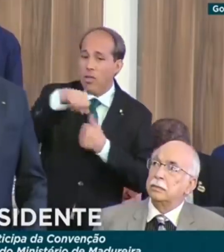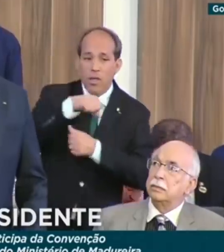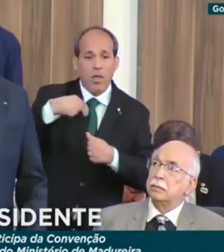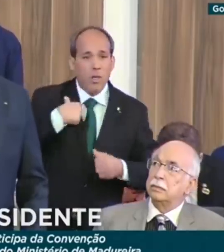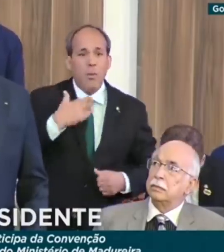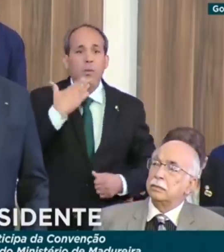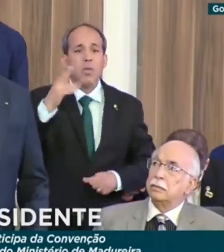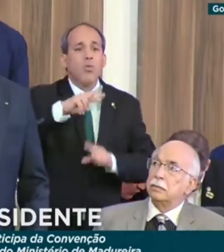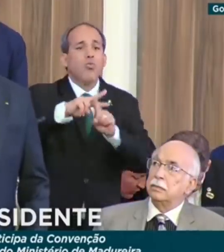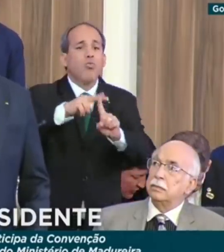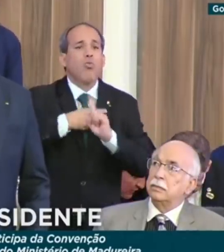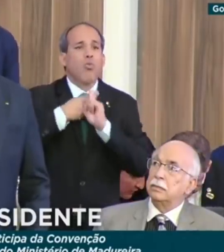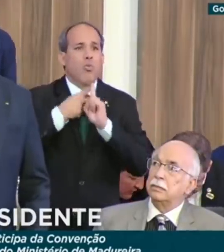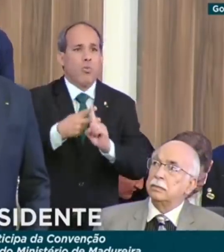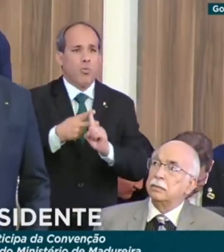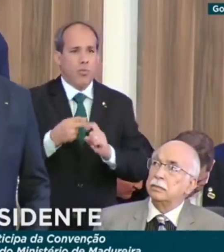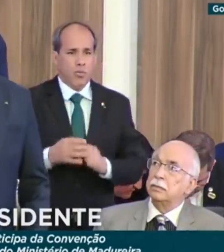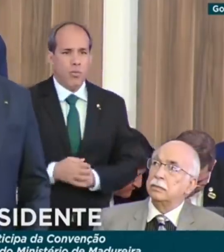do que isso.